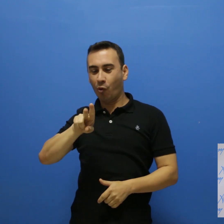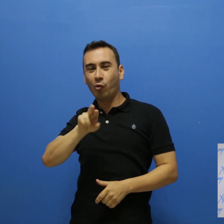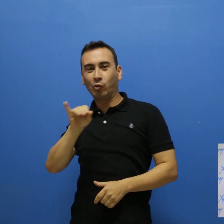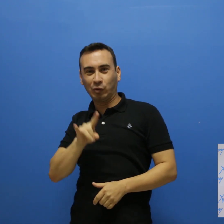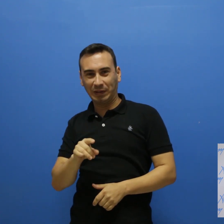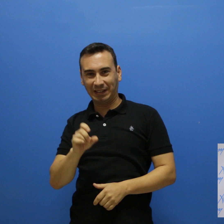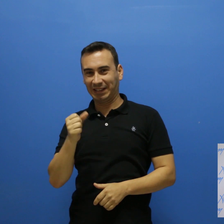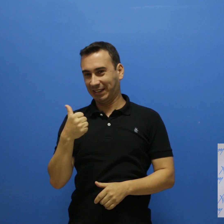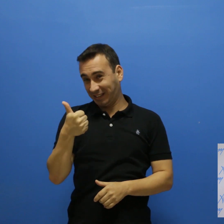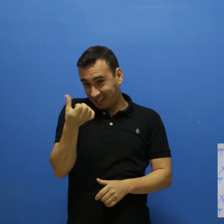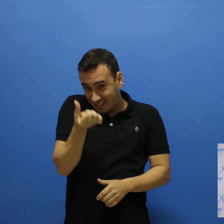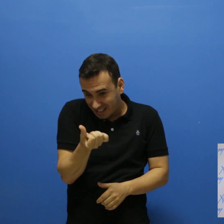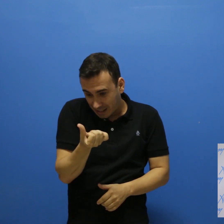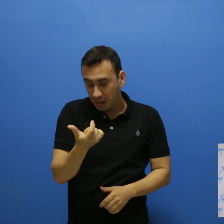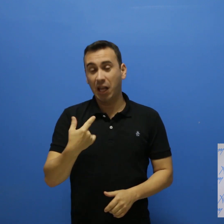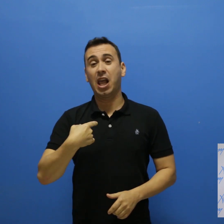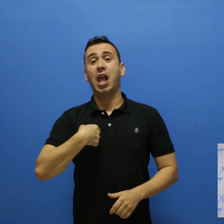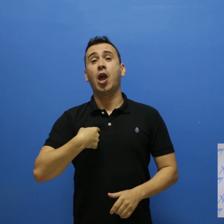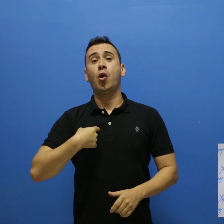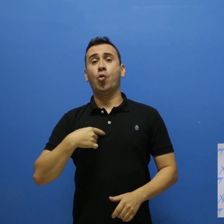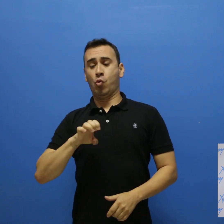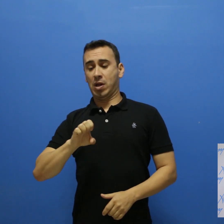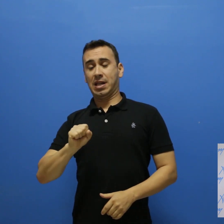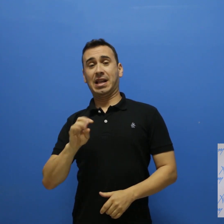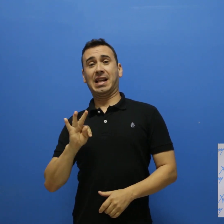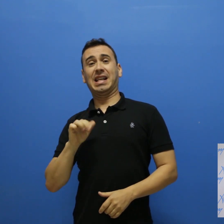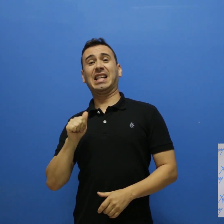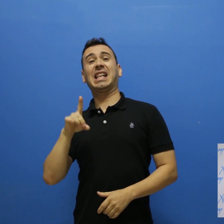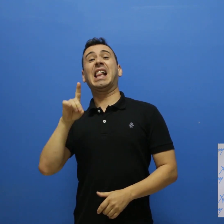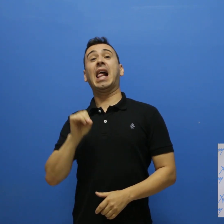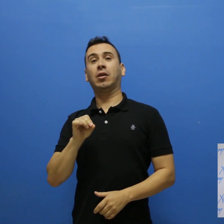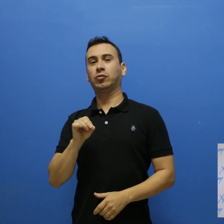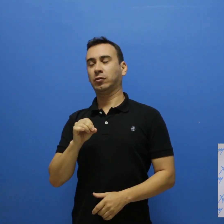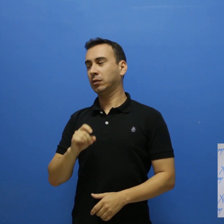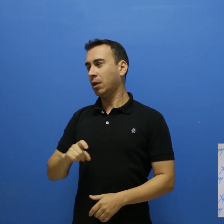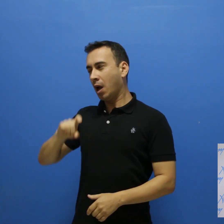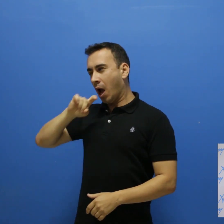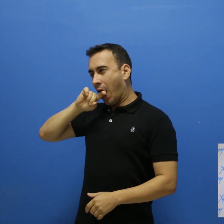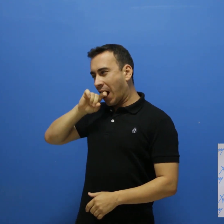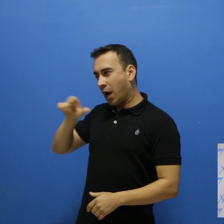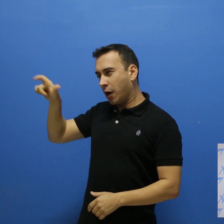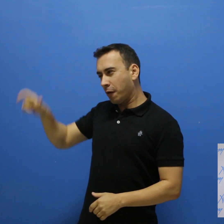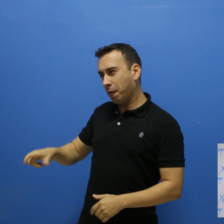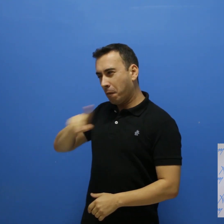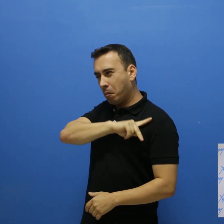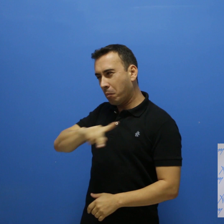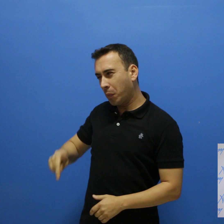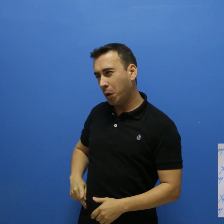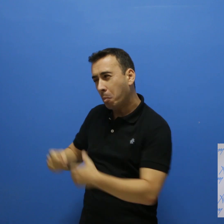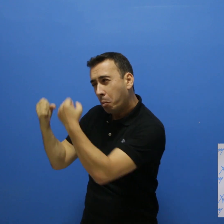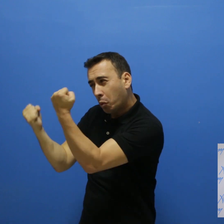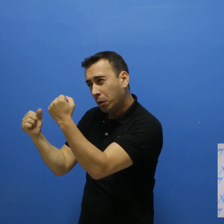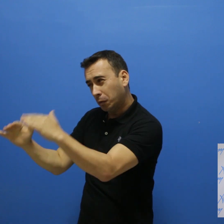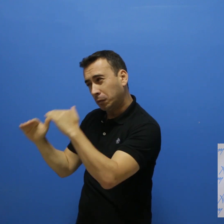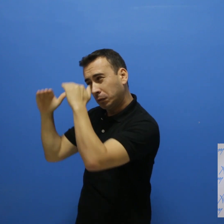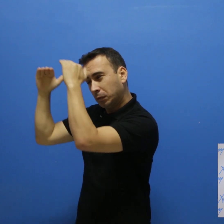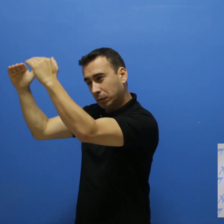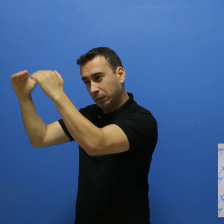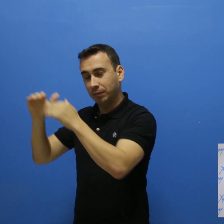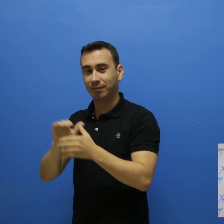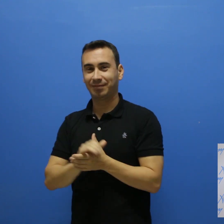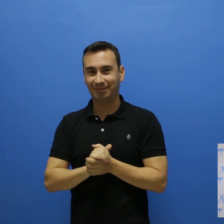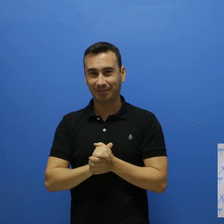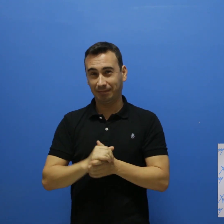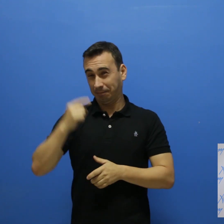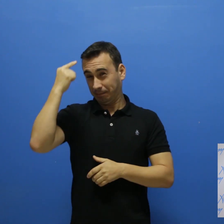que l'état c'est moi, eu sou o Estado, ele morreria de inveja do poder que tem o presidente do Brasil. Na